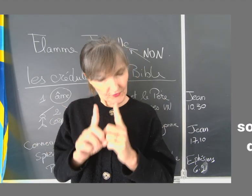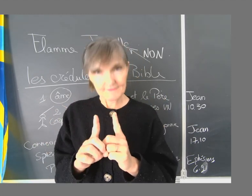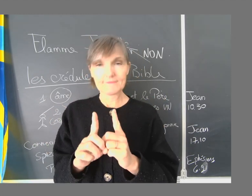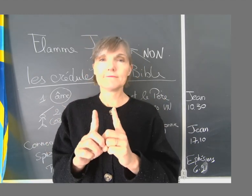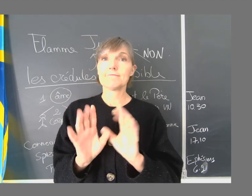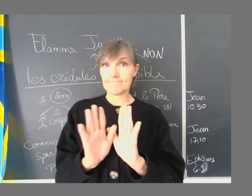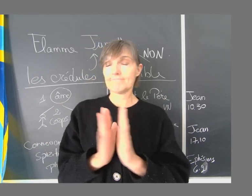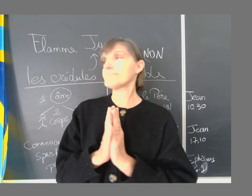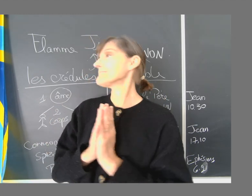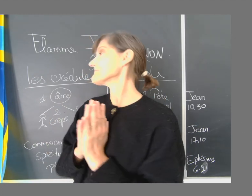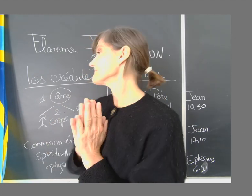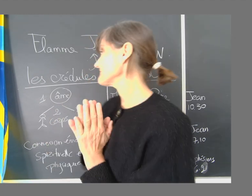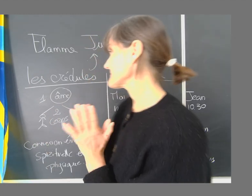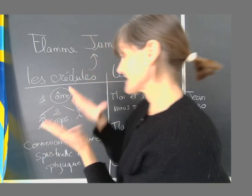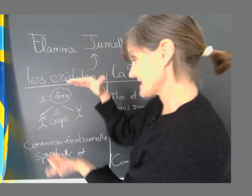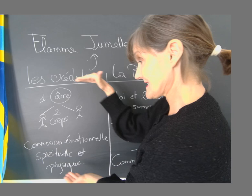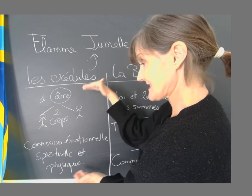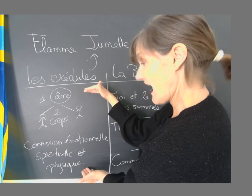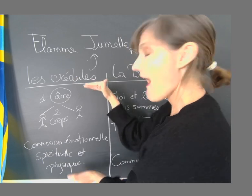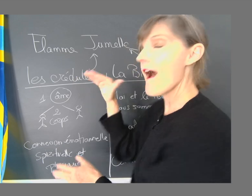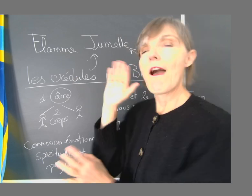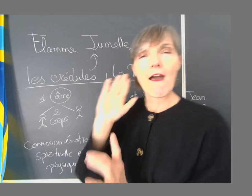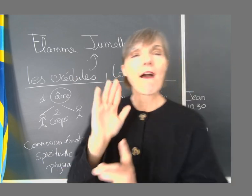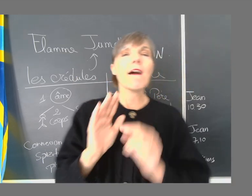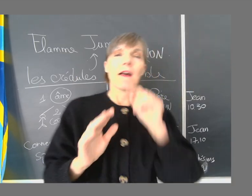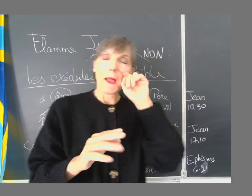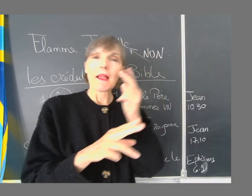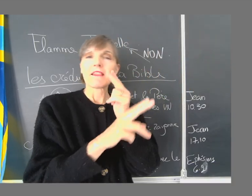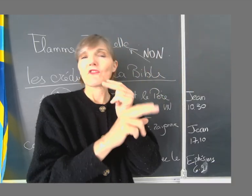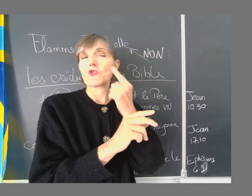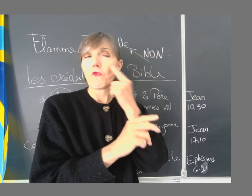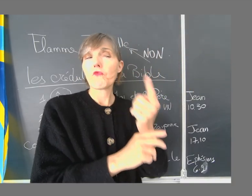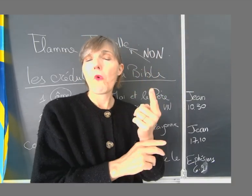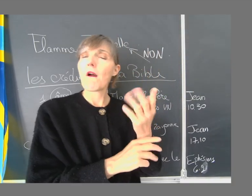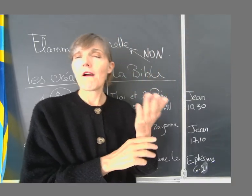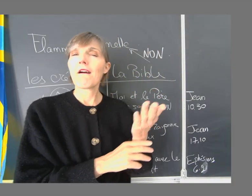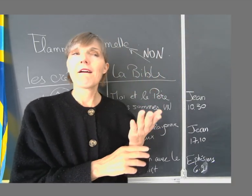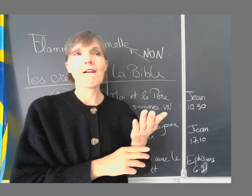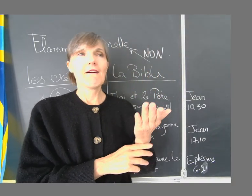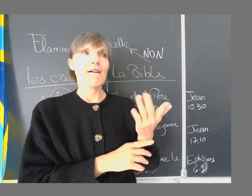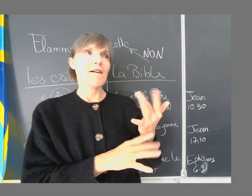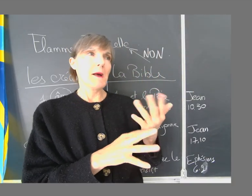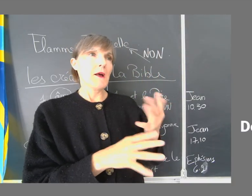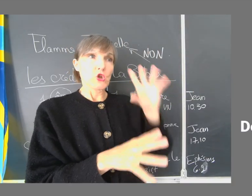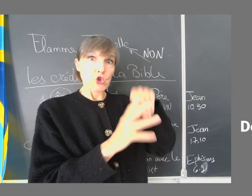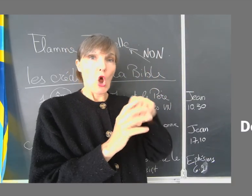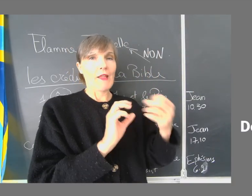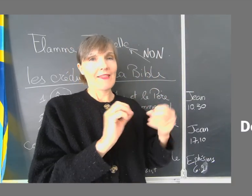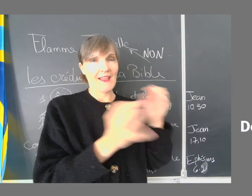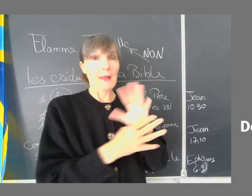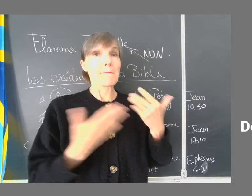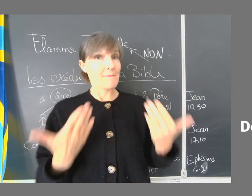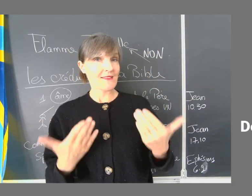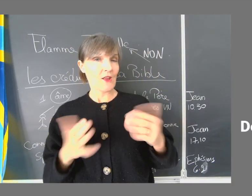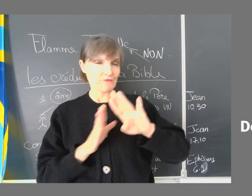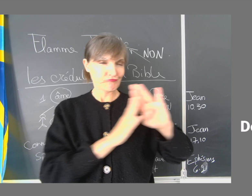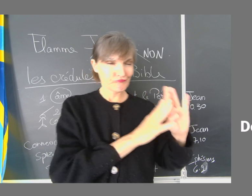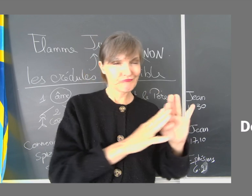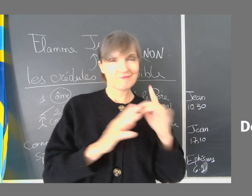donc ces définitions qui nous sont données